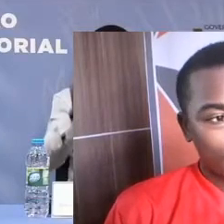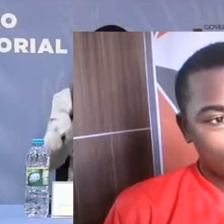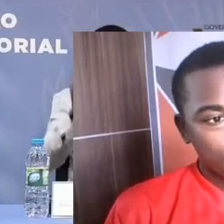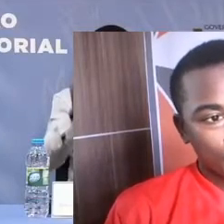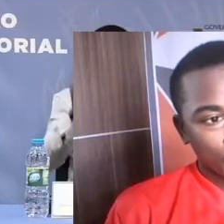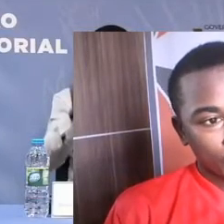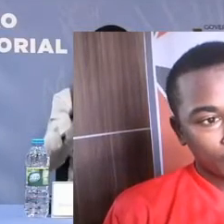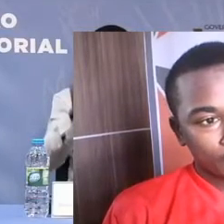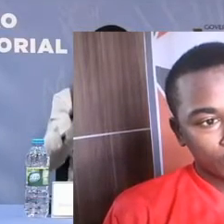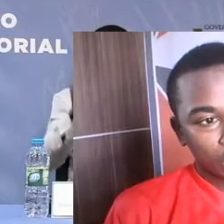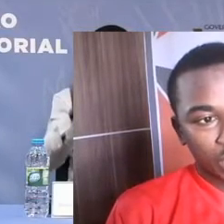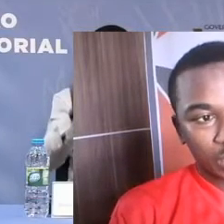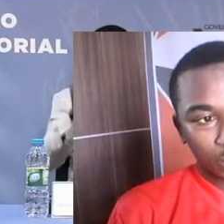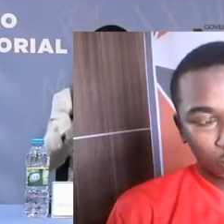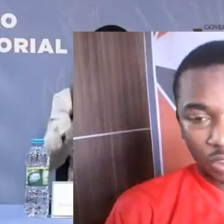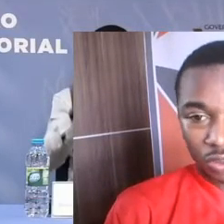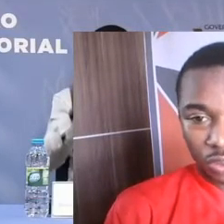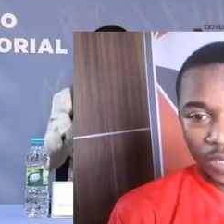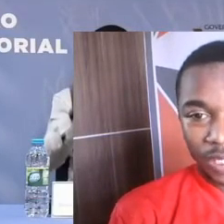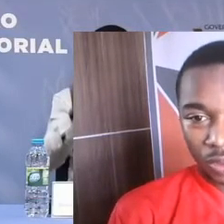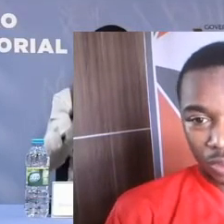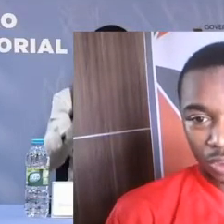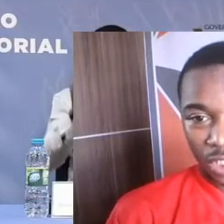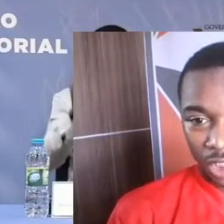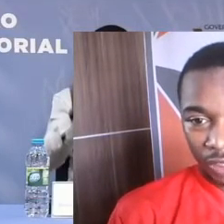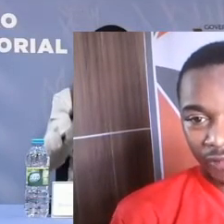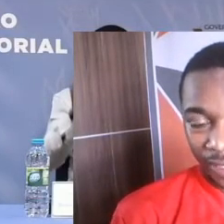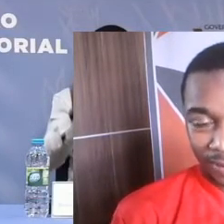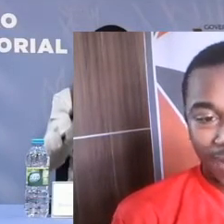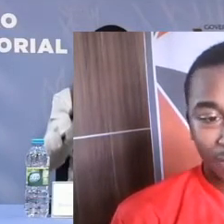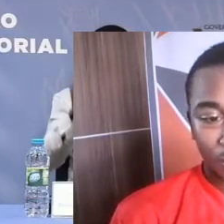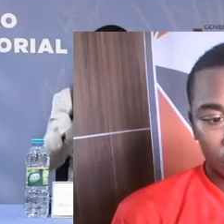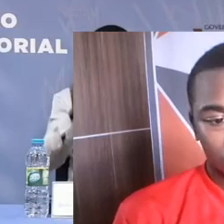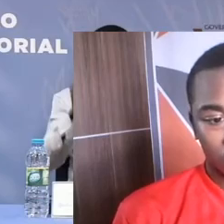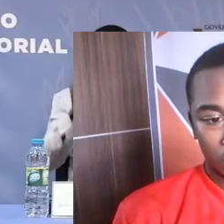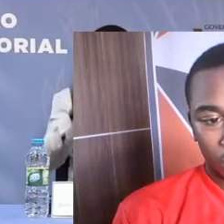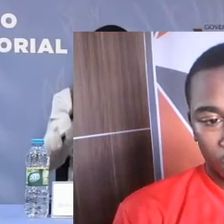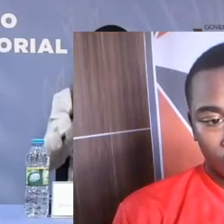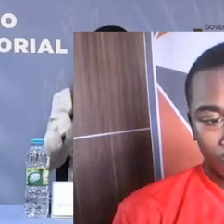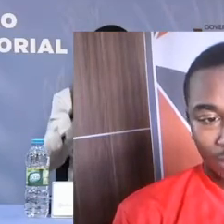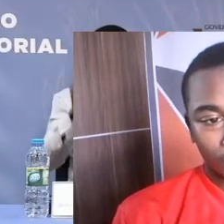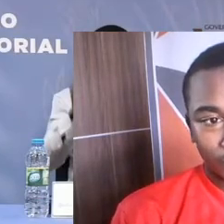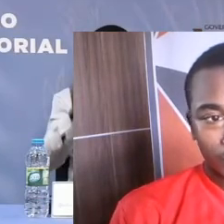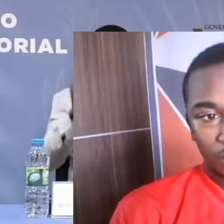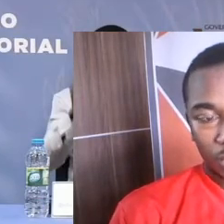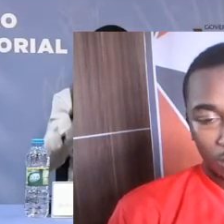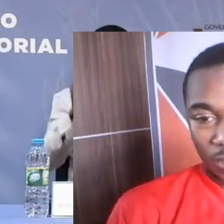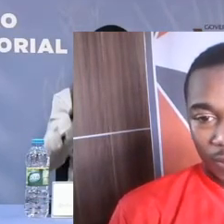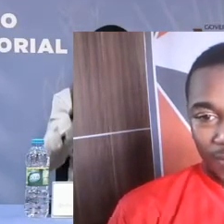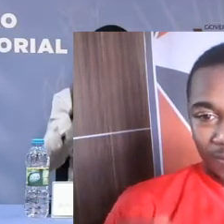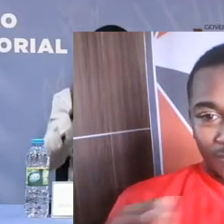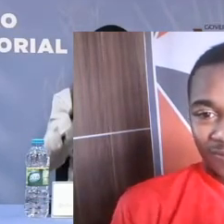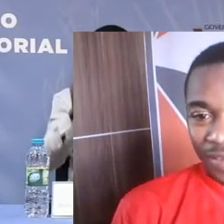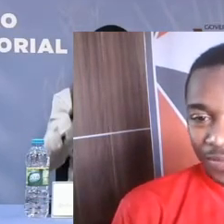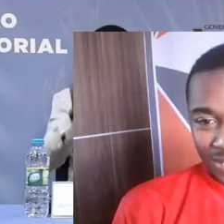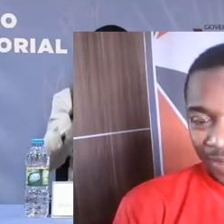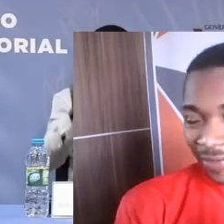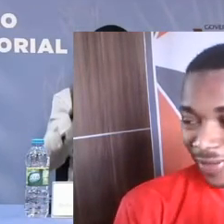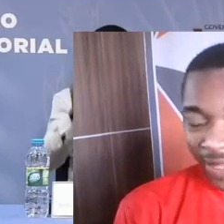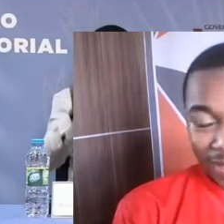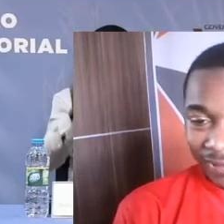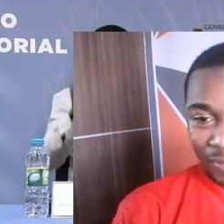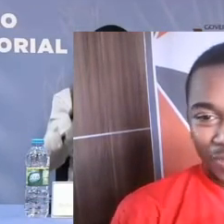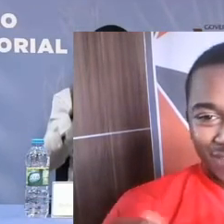orar, né? Deus queira que os outros médicos não estejam infectados. Mano, vamos